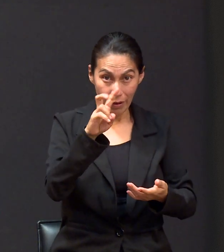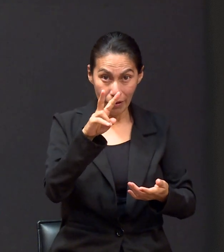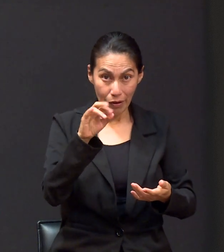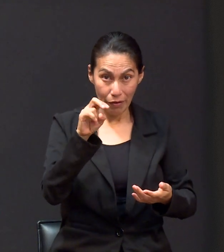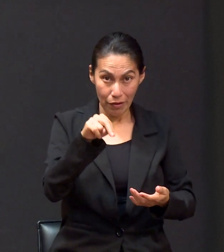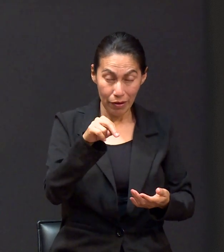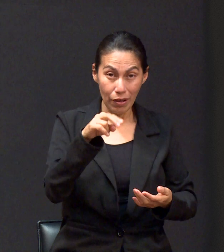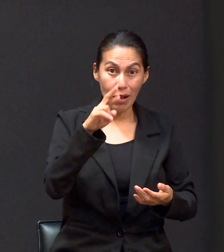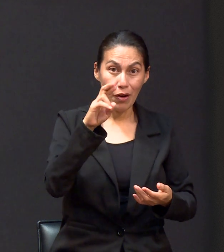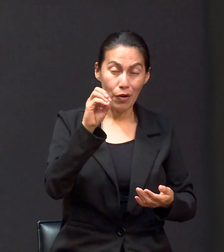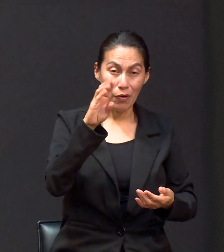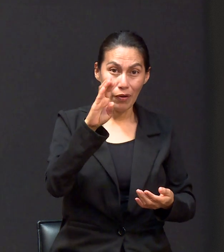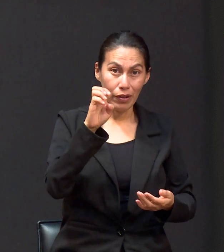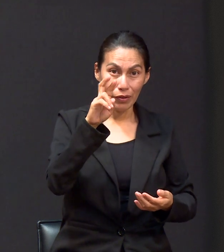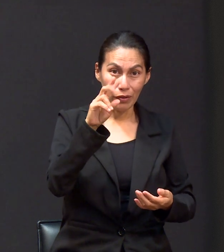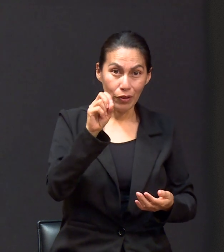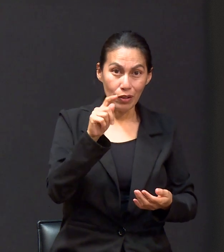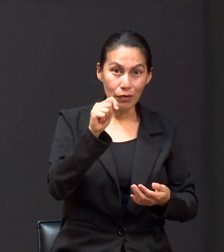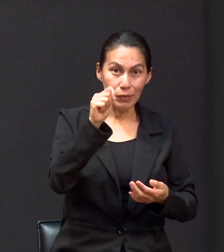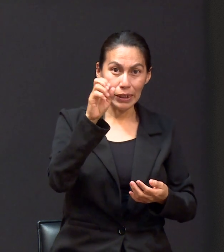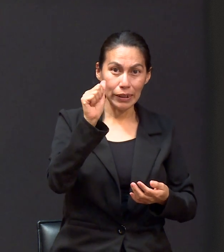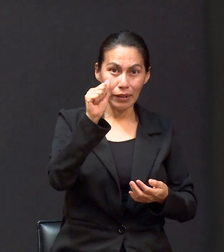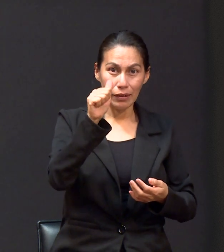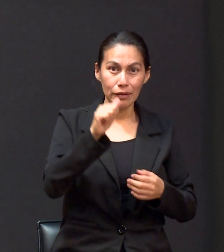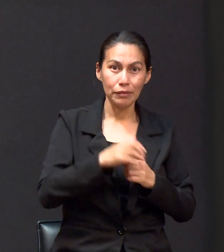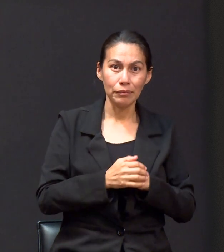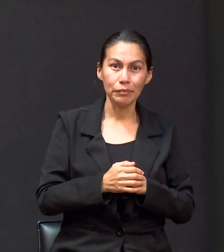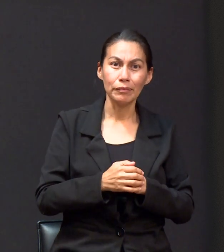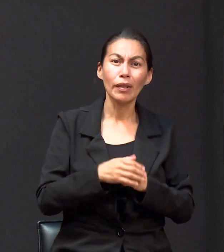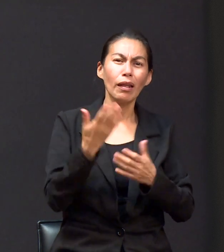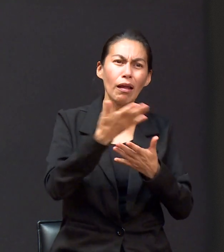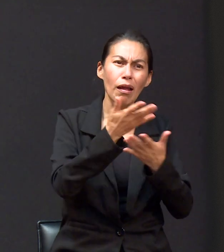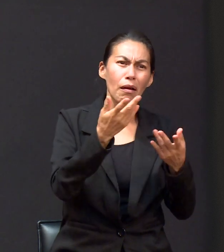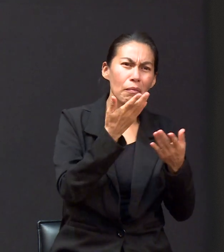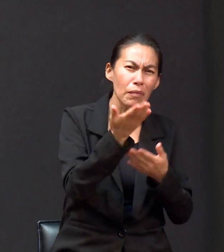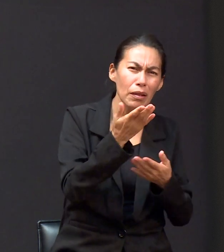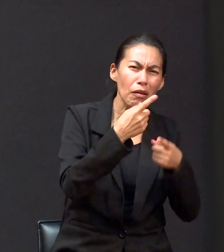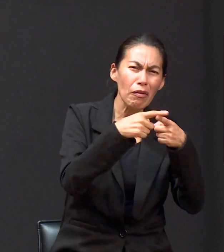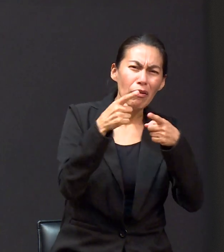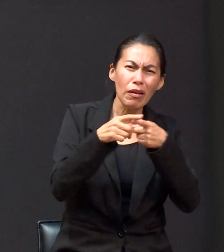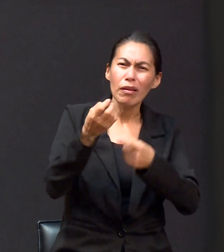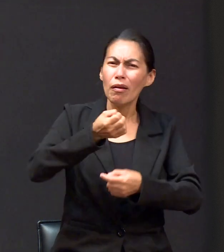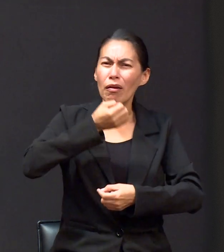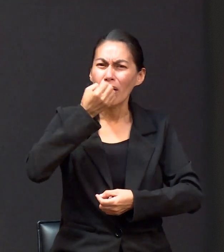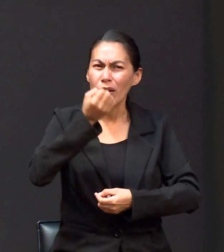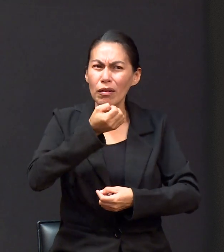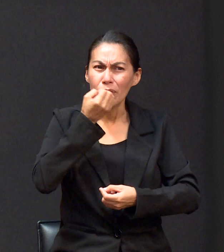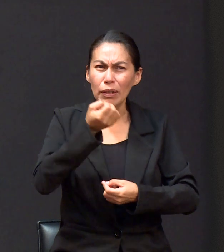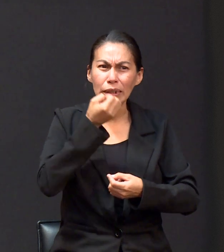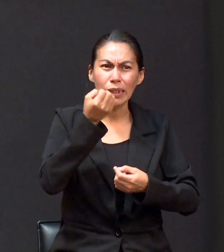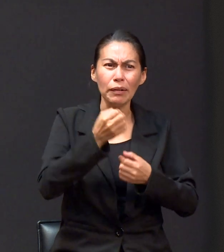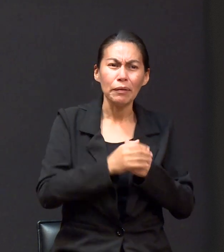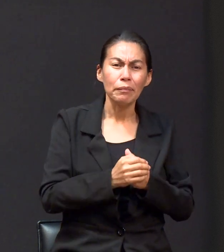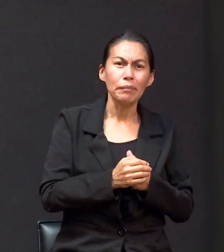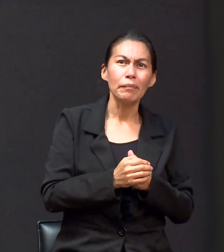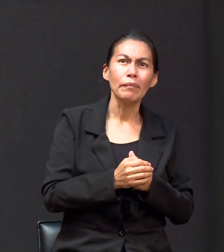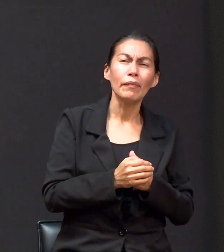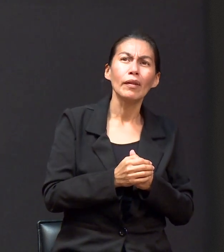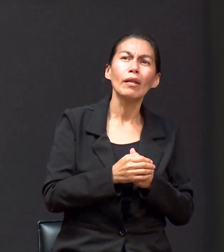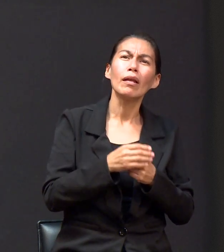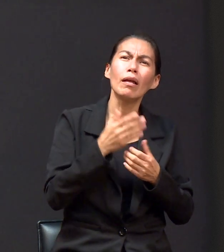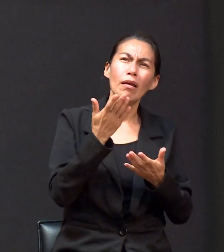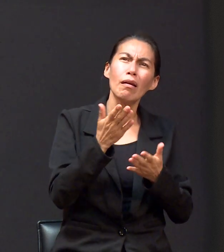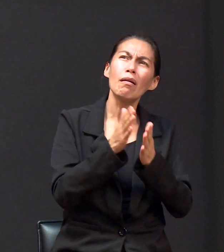melodía. Y bueno, nos han llegado diferentes pedidos de oración, pero yo quisiera pedirles de